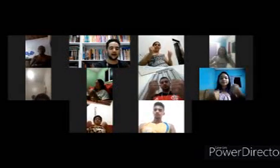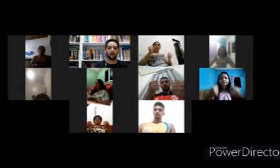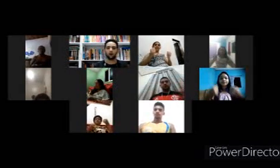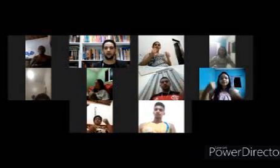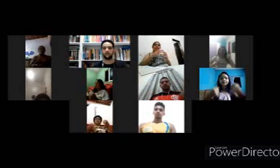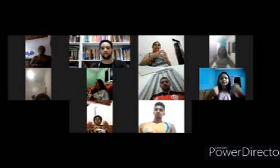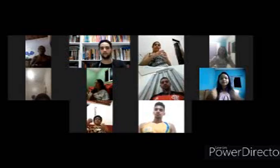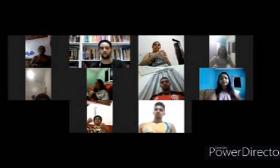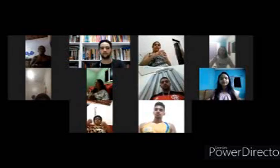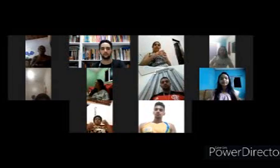Agora.